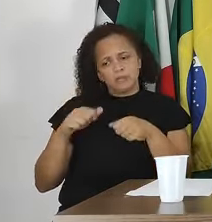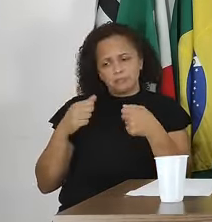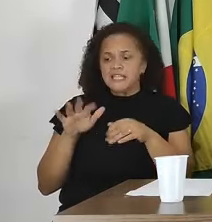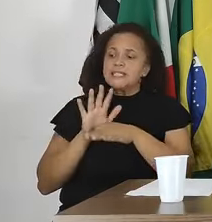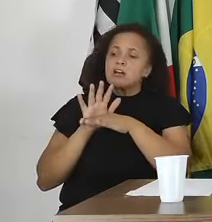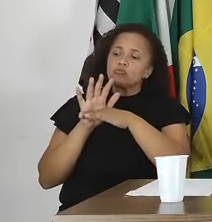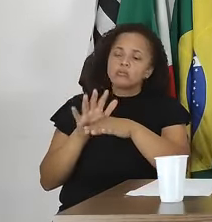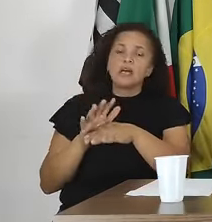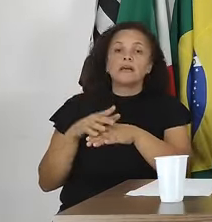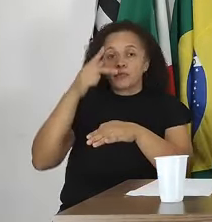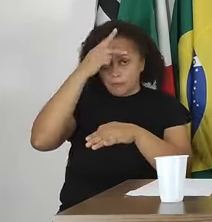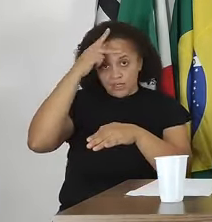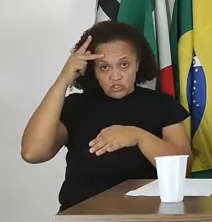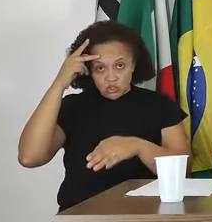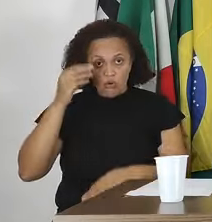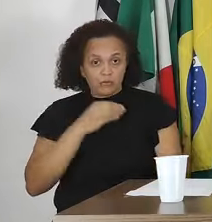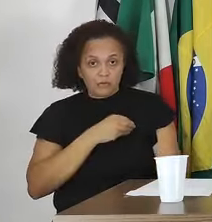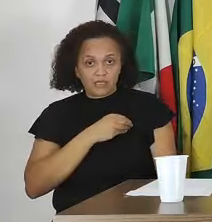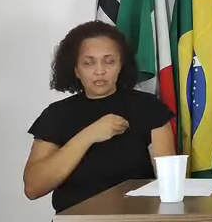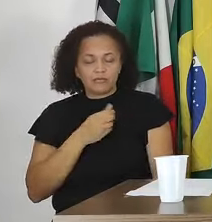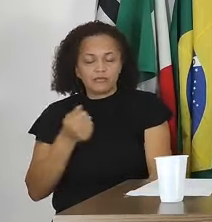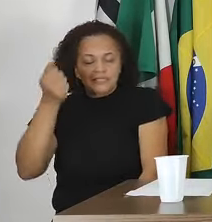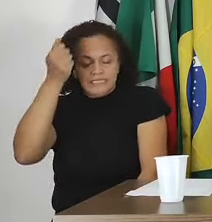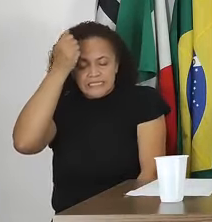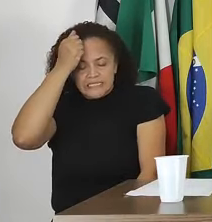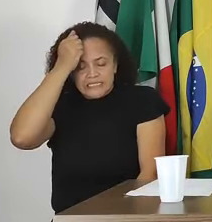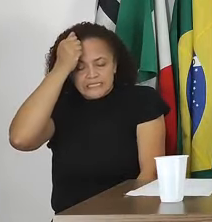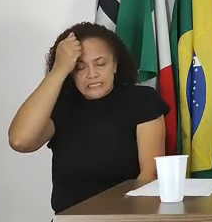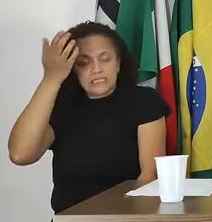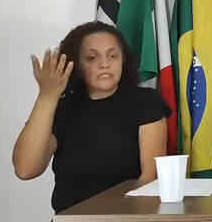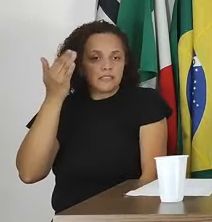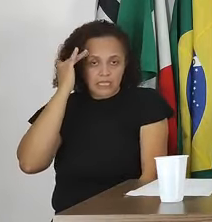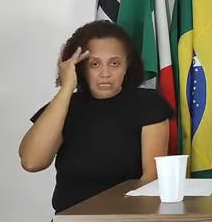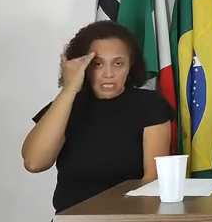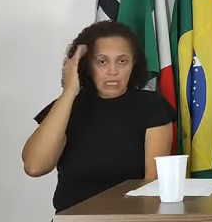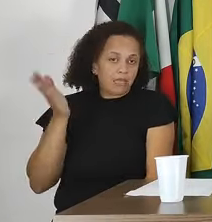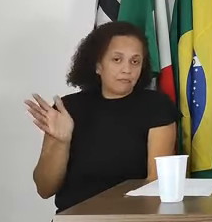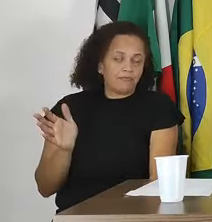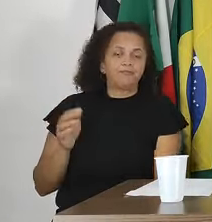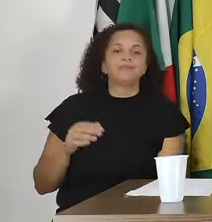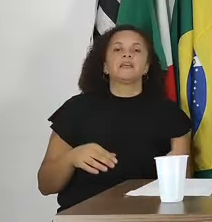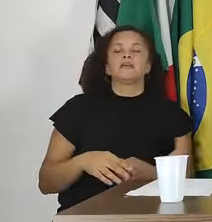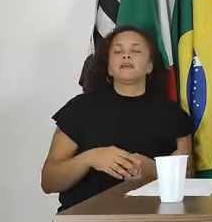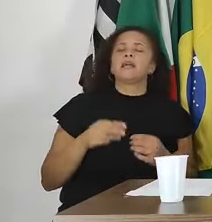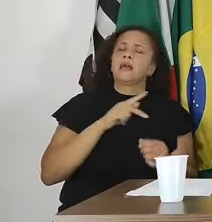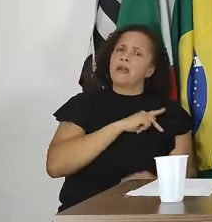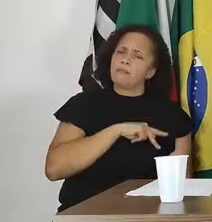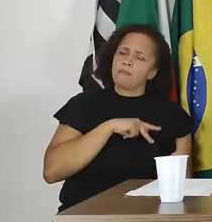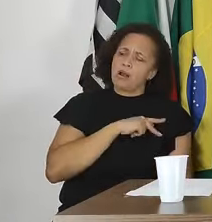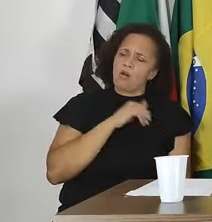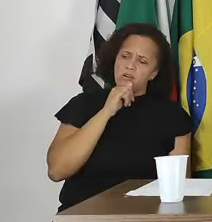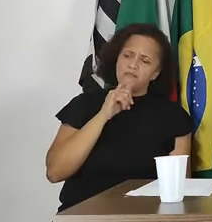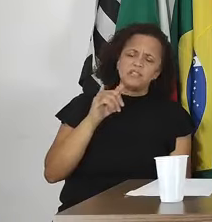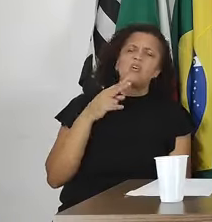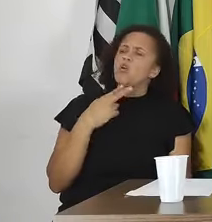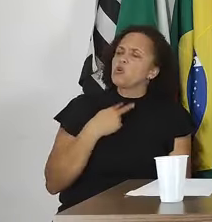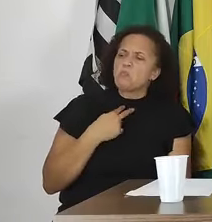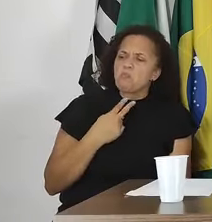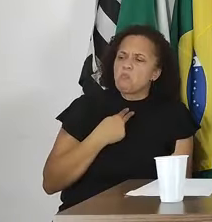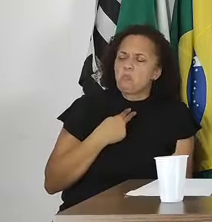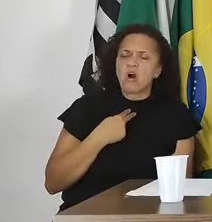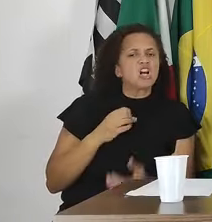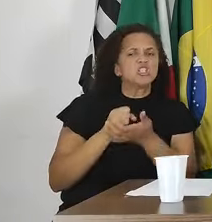pecador. E aí ele instruiu a igreja, né? Que não precisava levar para a corte dos juízes, para os incrédulos, poderia